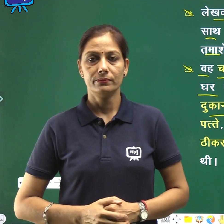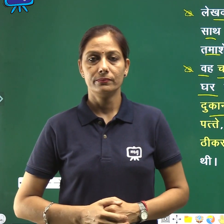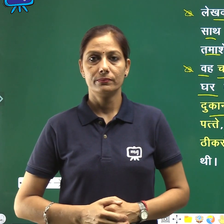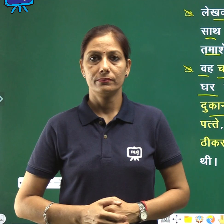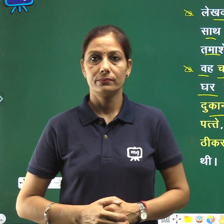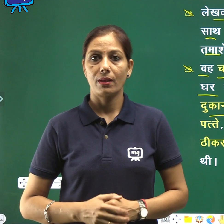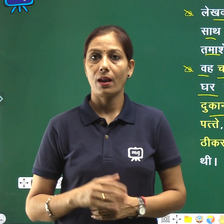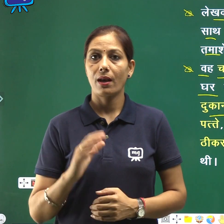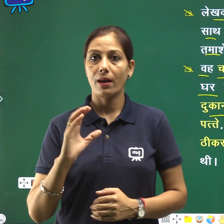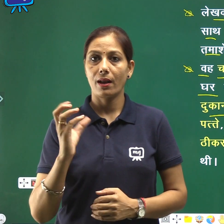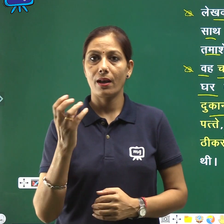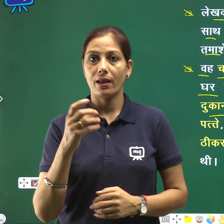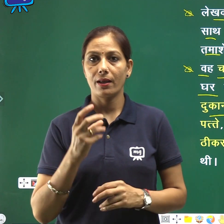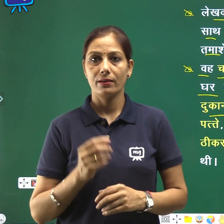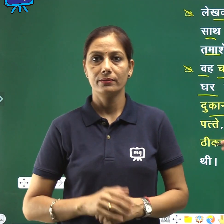ढेले,